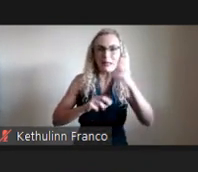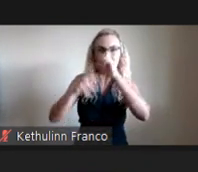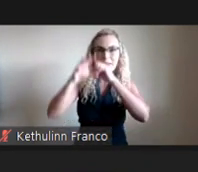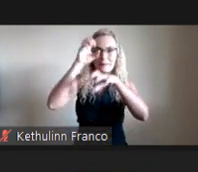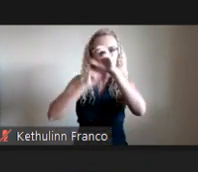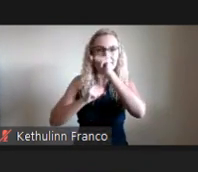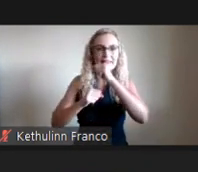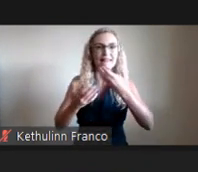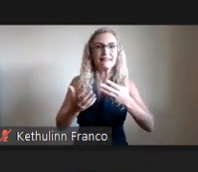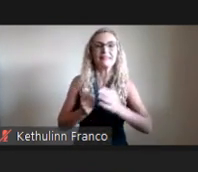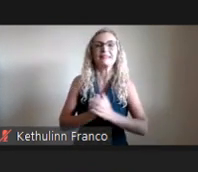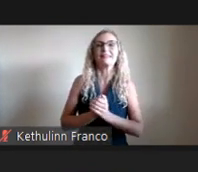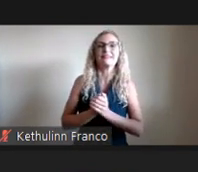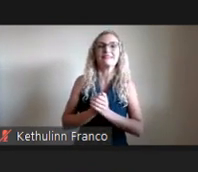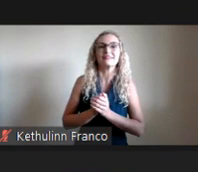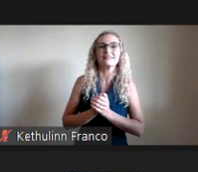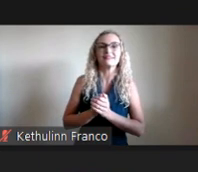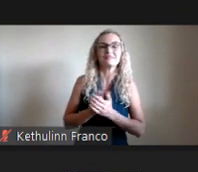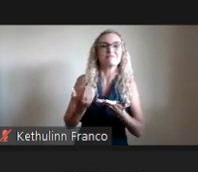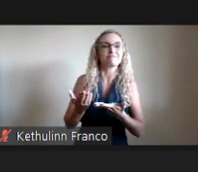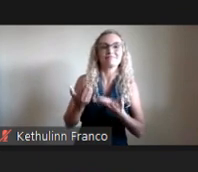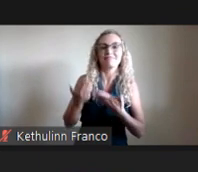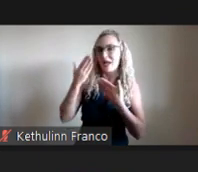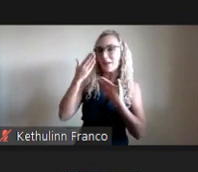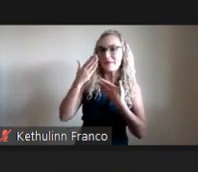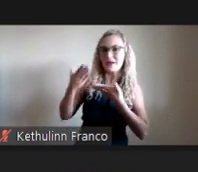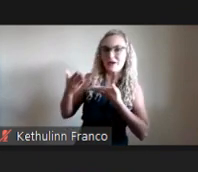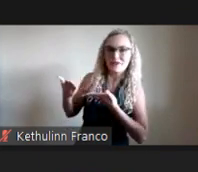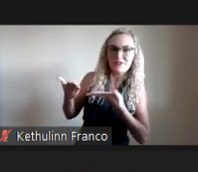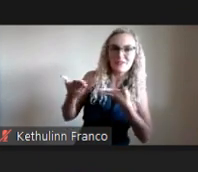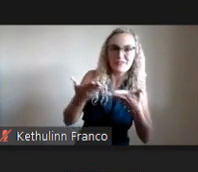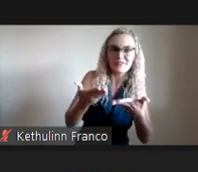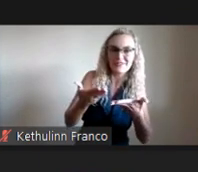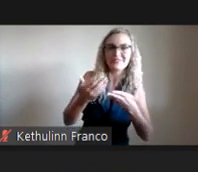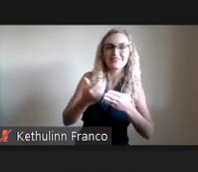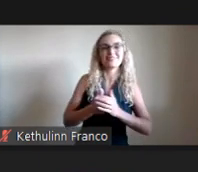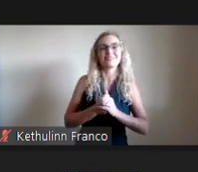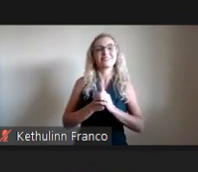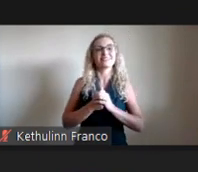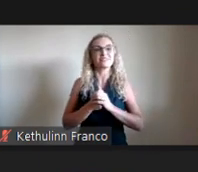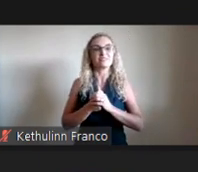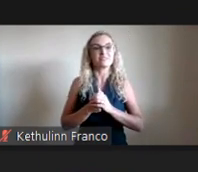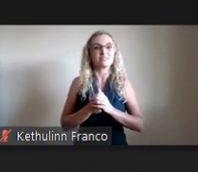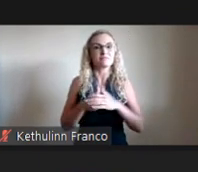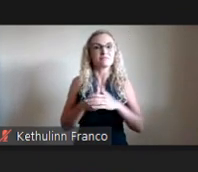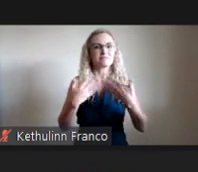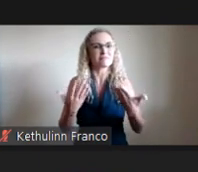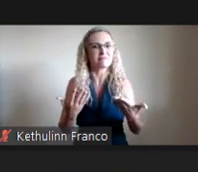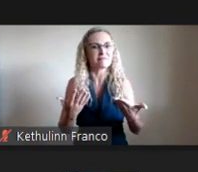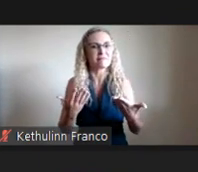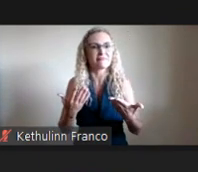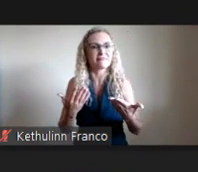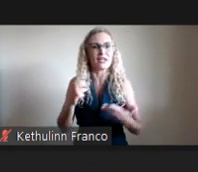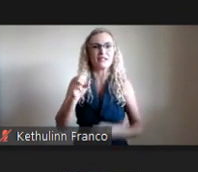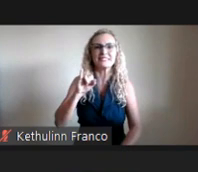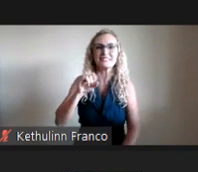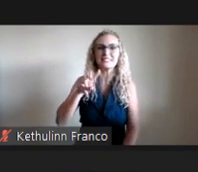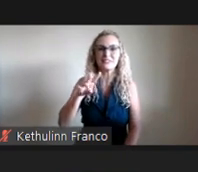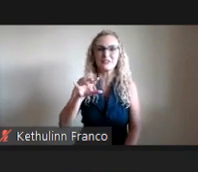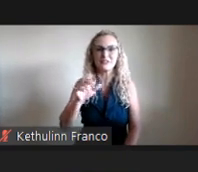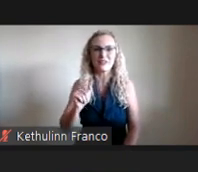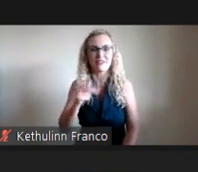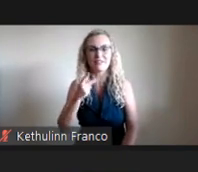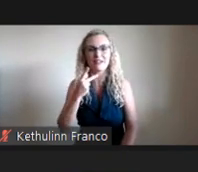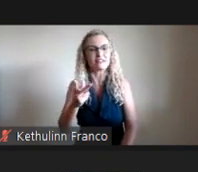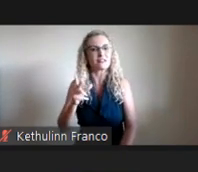agradece pelo convite, a gente que agradece a presença de vocês. A Silvia, coisa boa pelo professor Anderson, conheço o